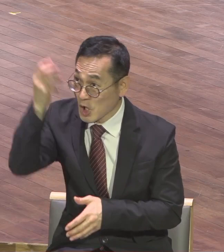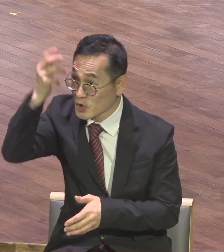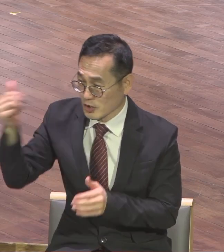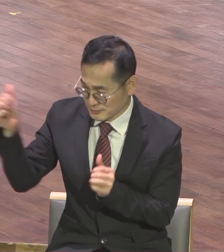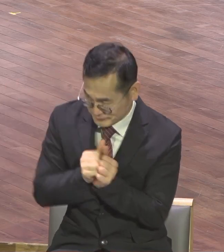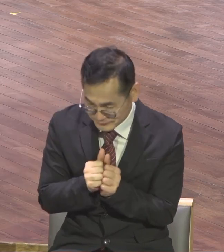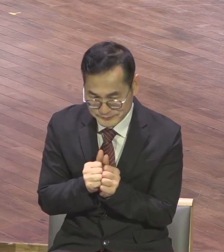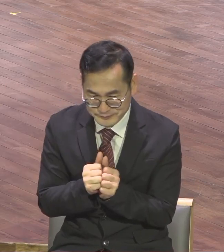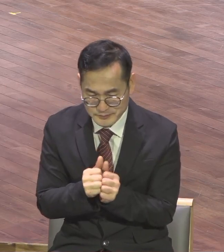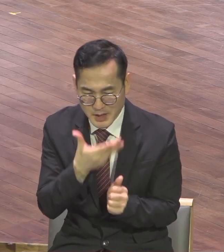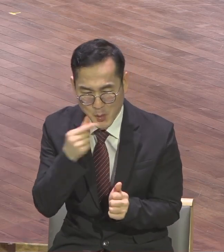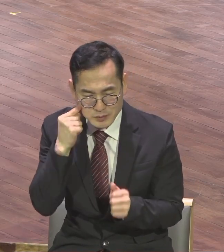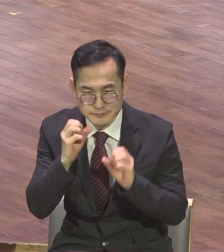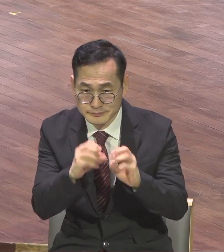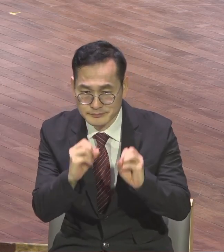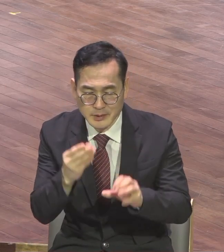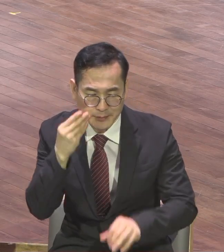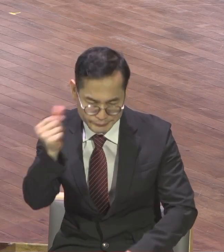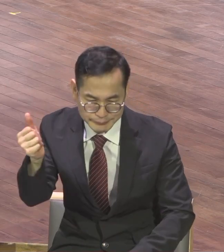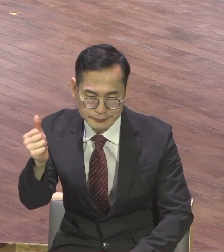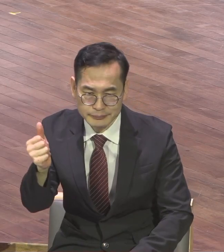하여.